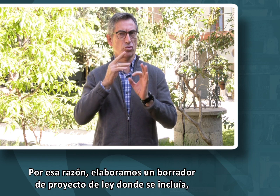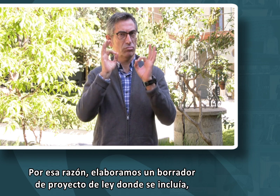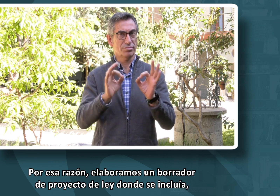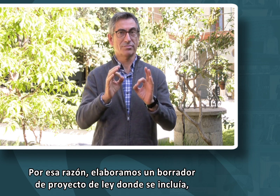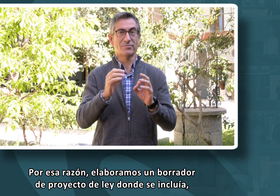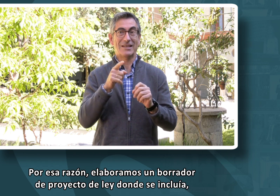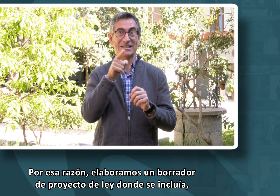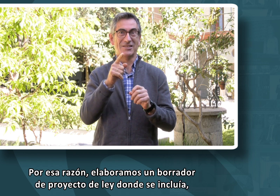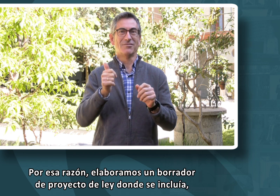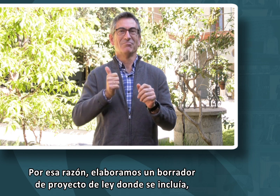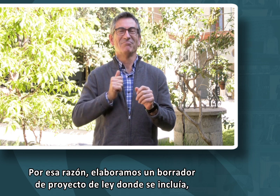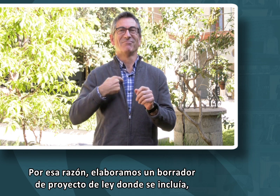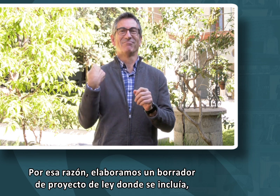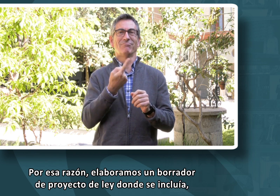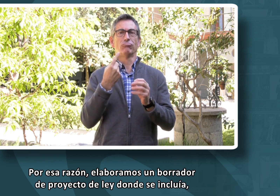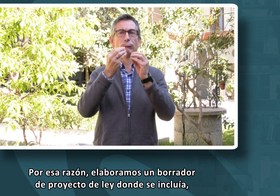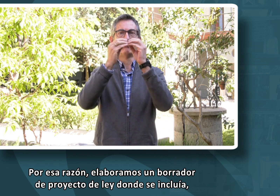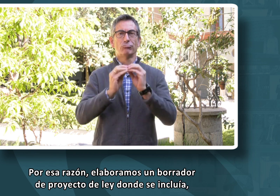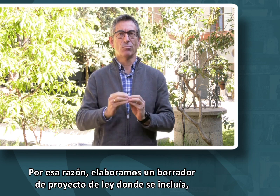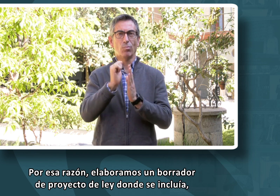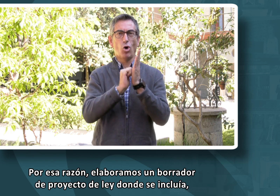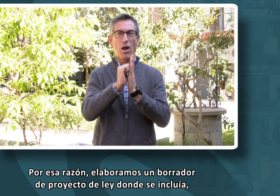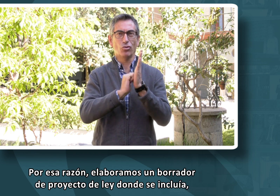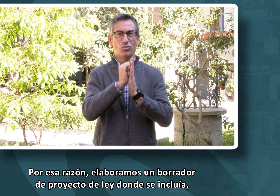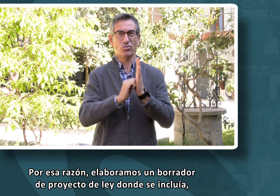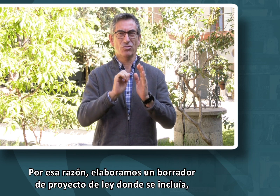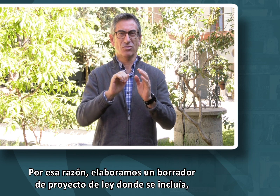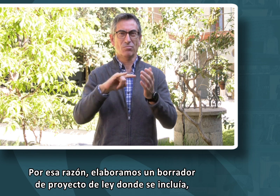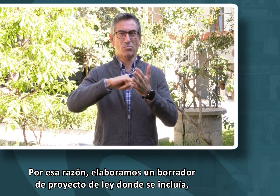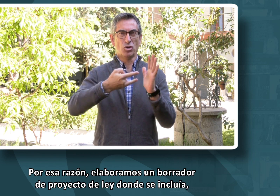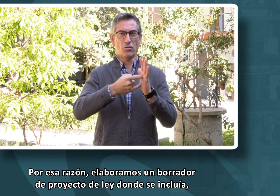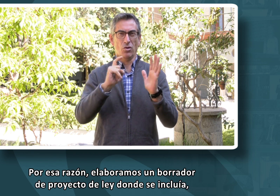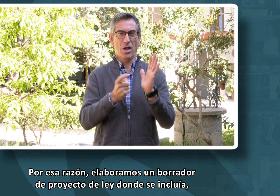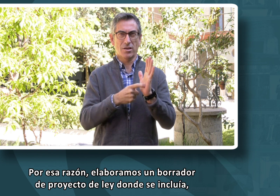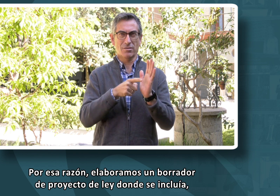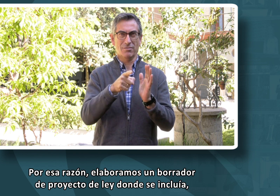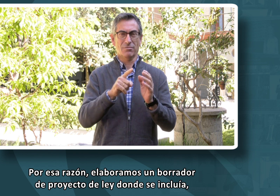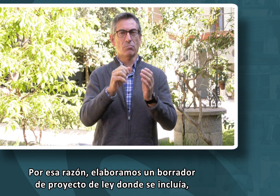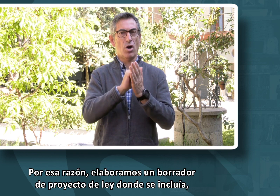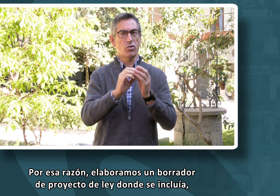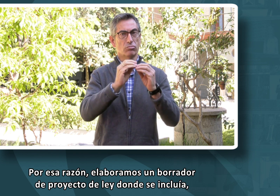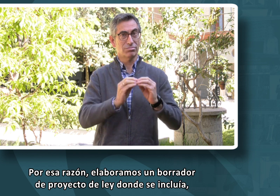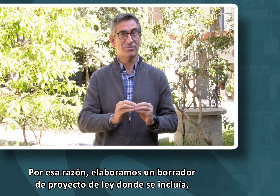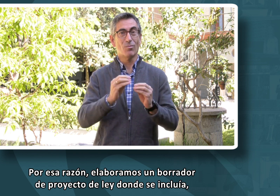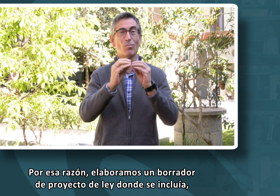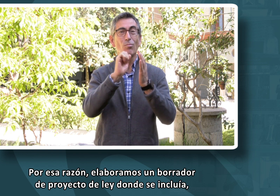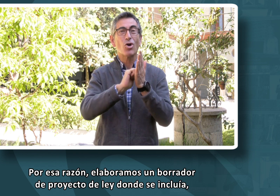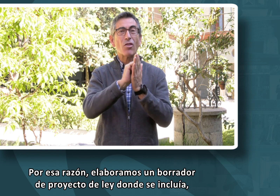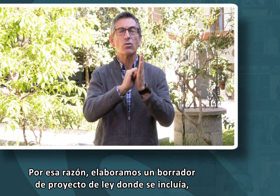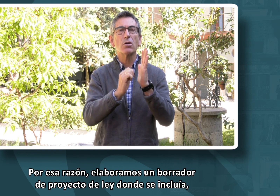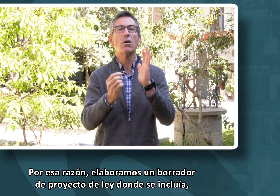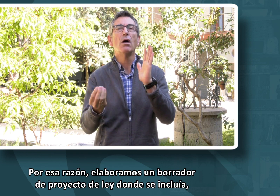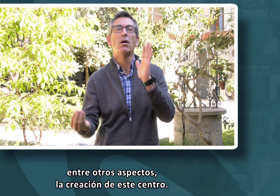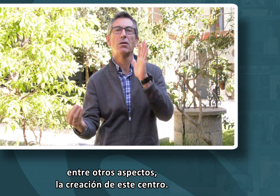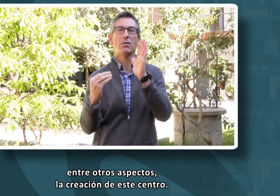la lengua de signos. Por esa razón elaboramos un borrador de proyecto de ley donde se incluía,